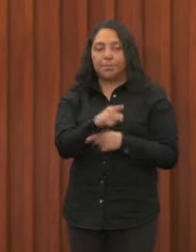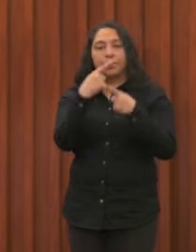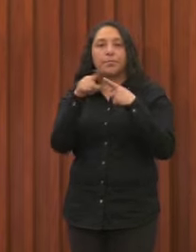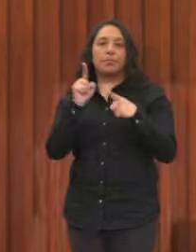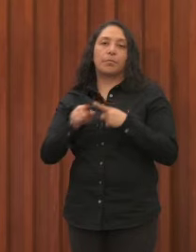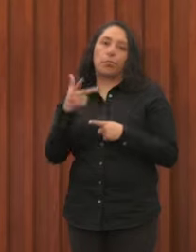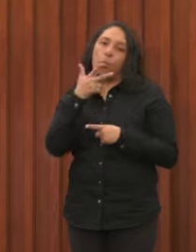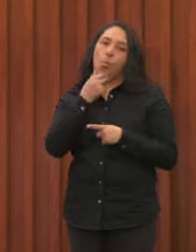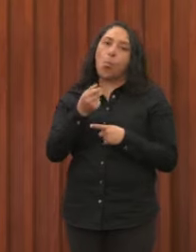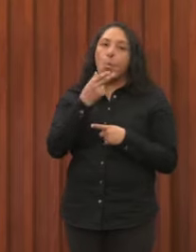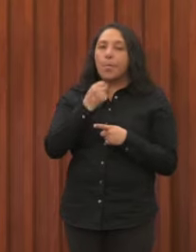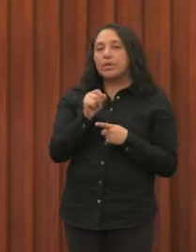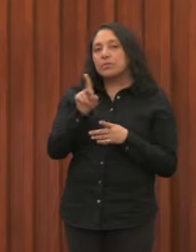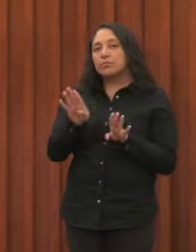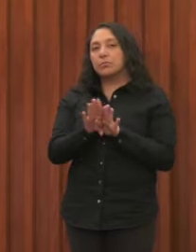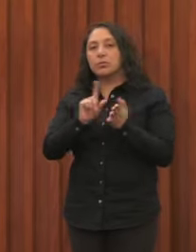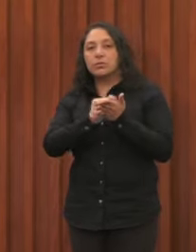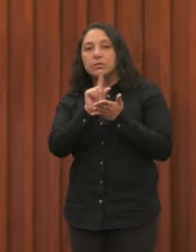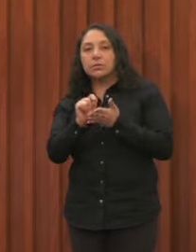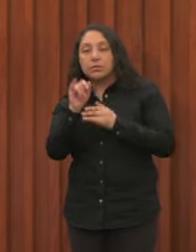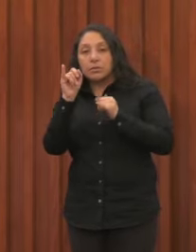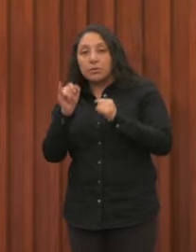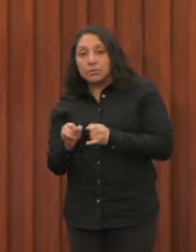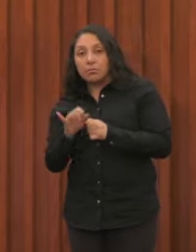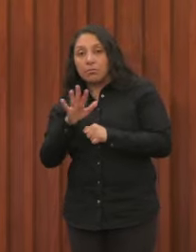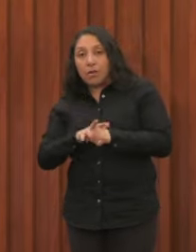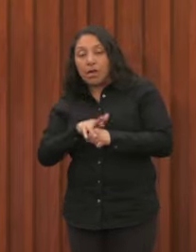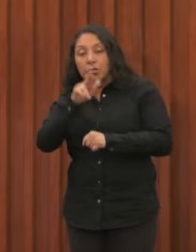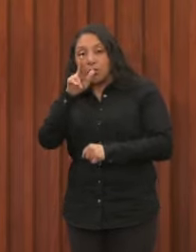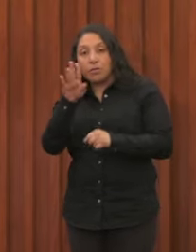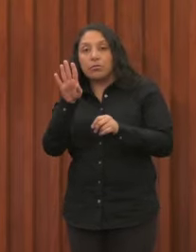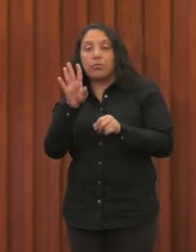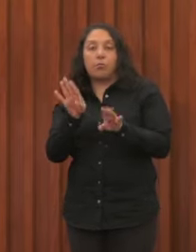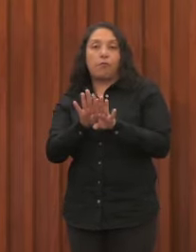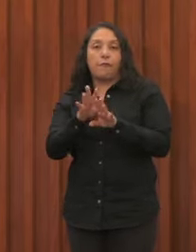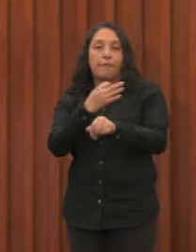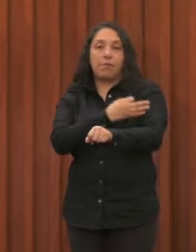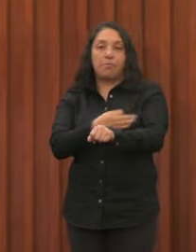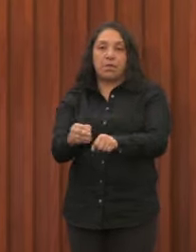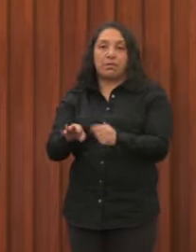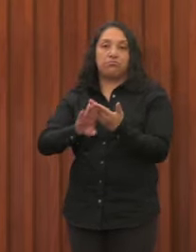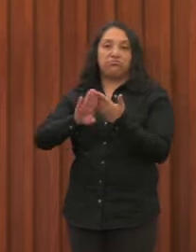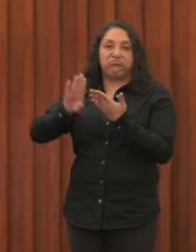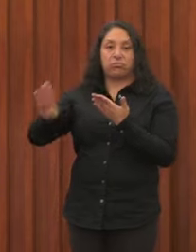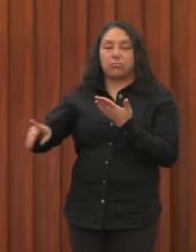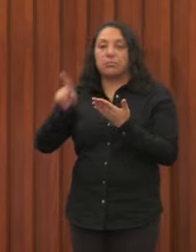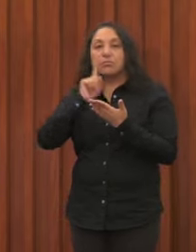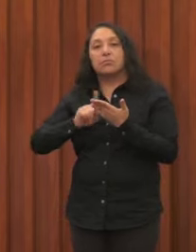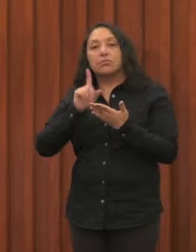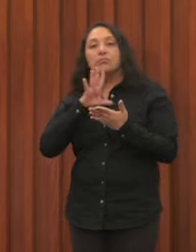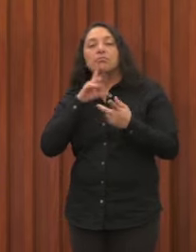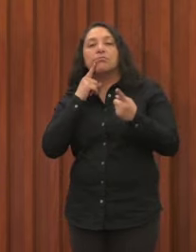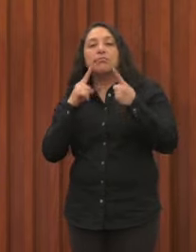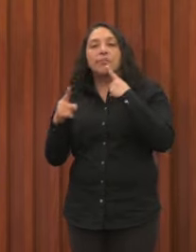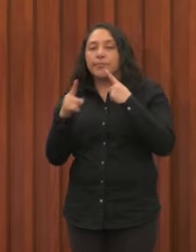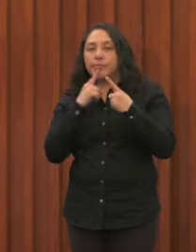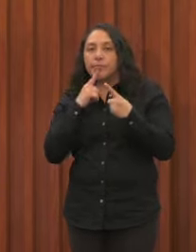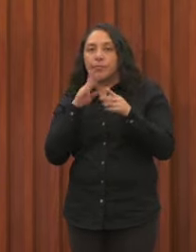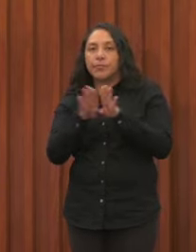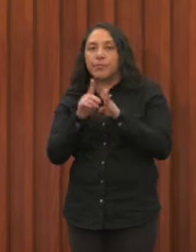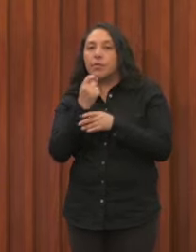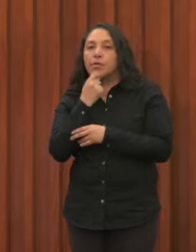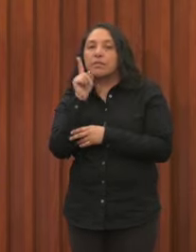los hombres, el estigma es mayor, tan es así que las familias abandonan. Tenemos la gran discusión de las